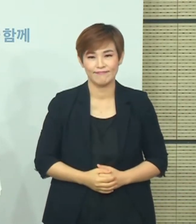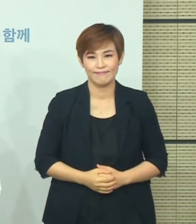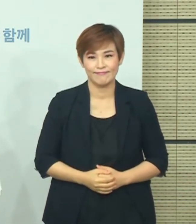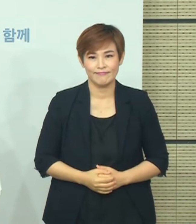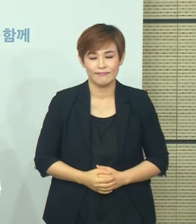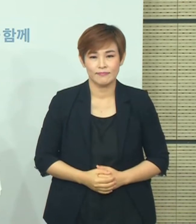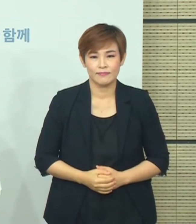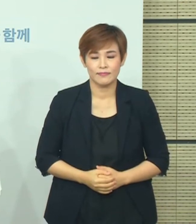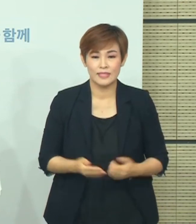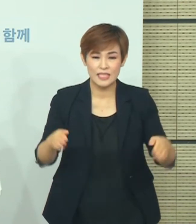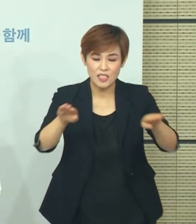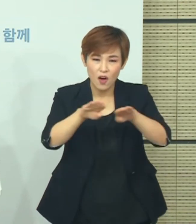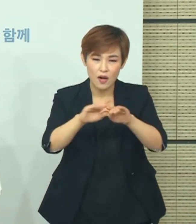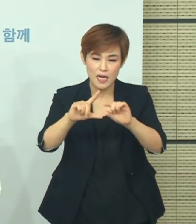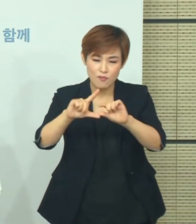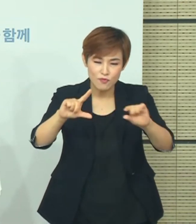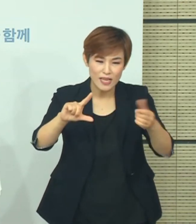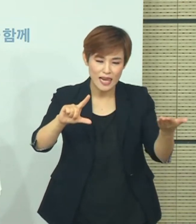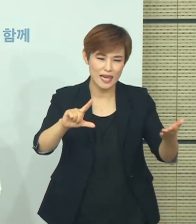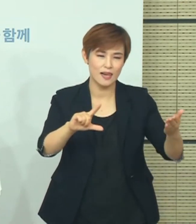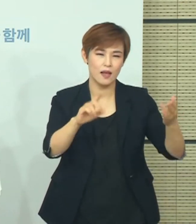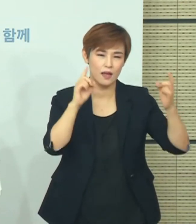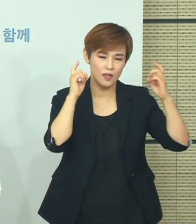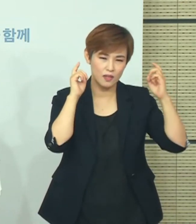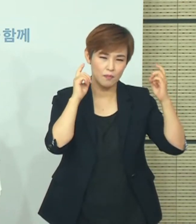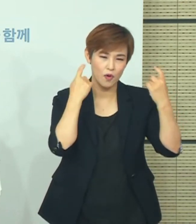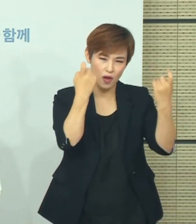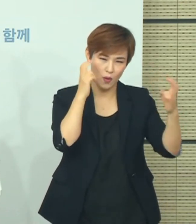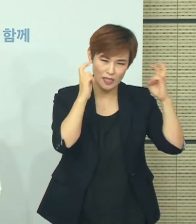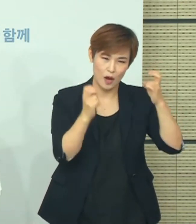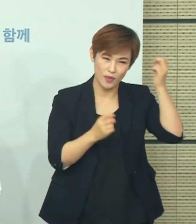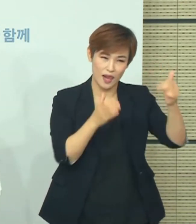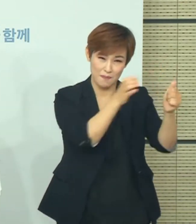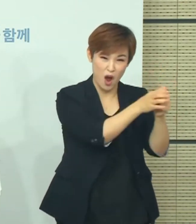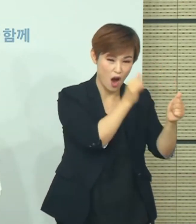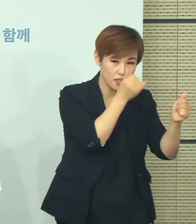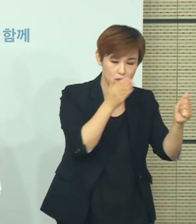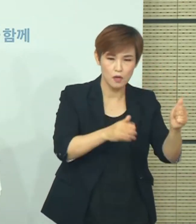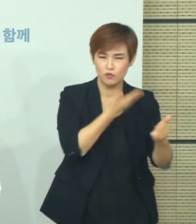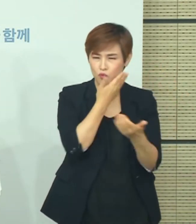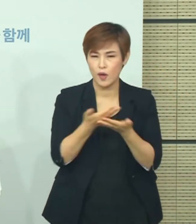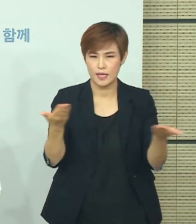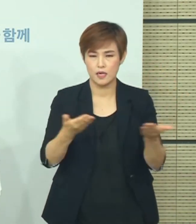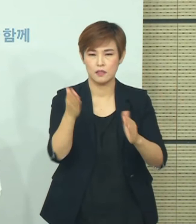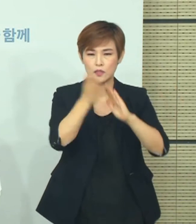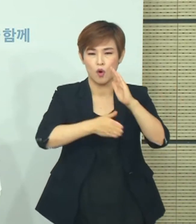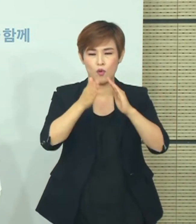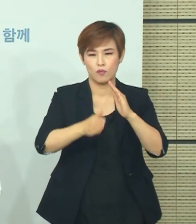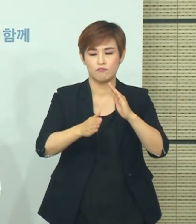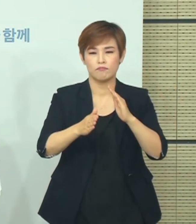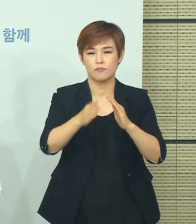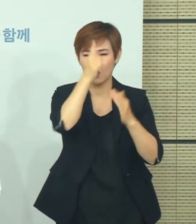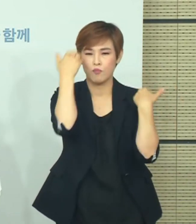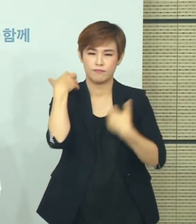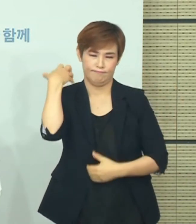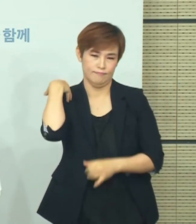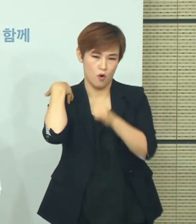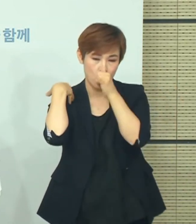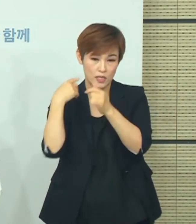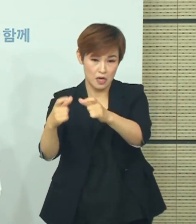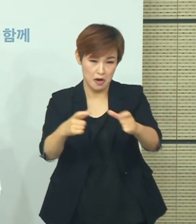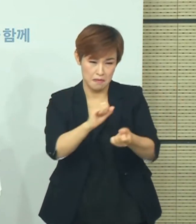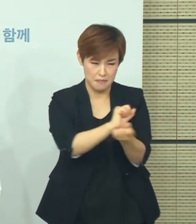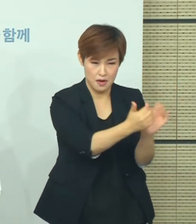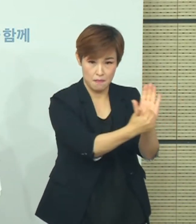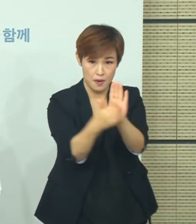시설의 일부 업무를 위탁하더라도 핵심적인 방역 업무는 정부가 지속 수행할 것이며 지역사회 확산을 막기 위해